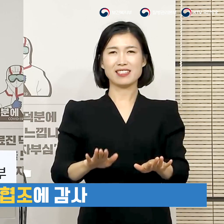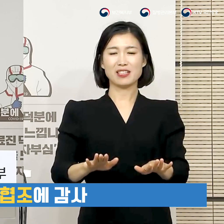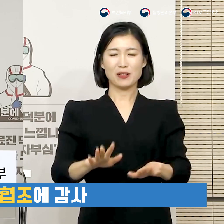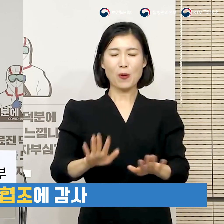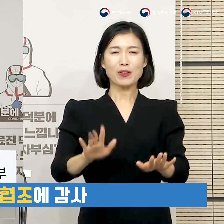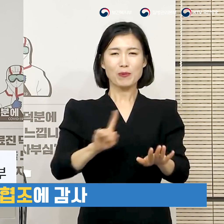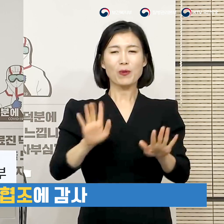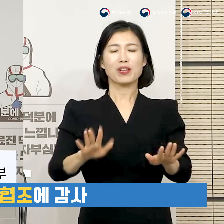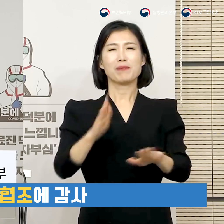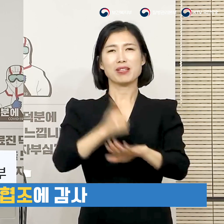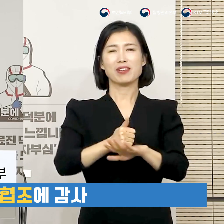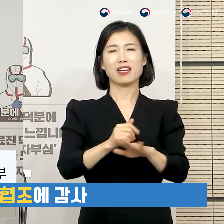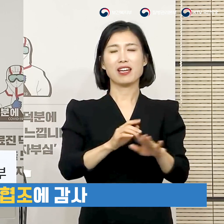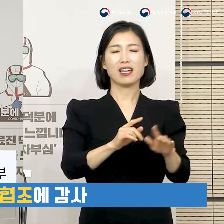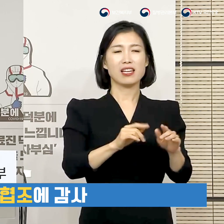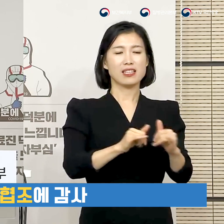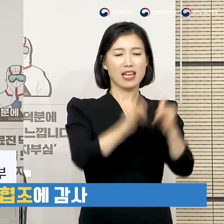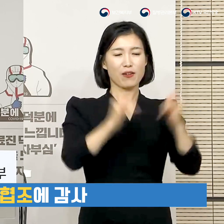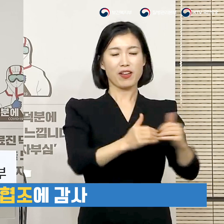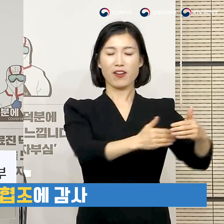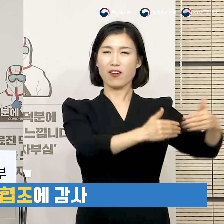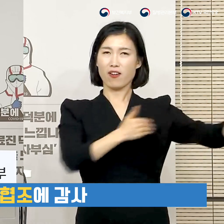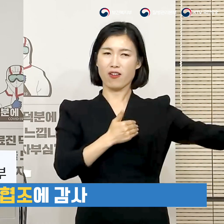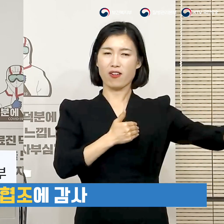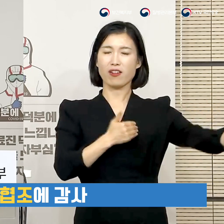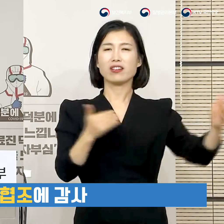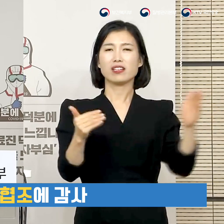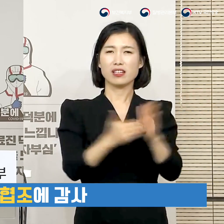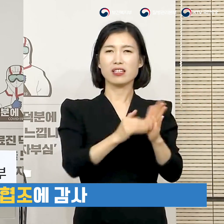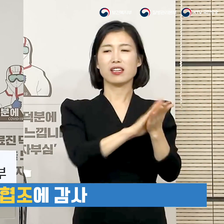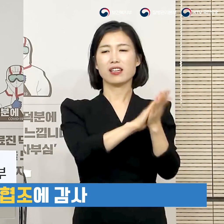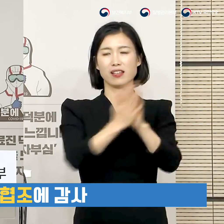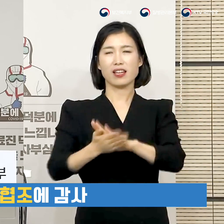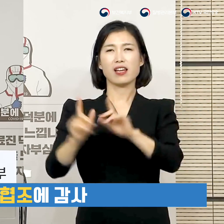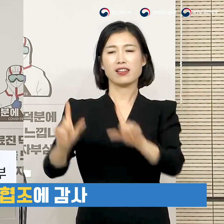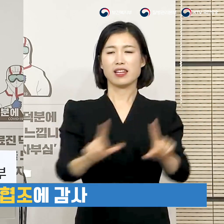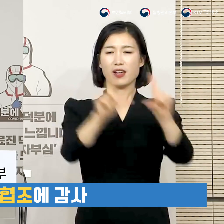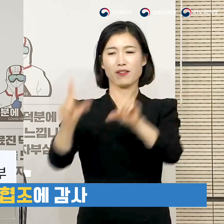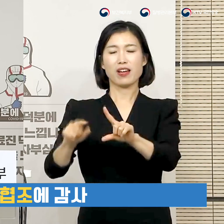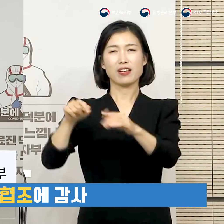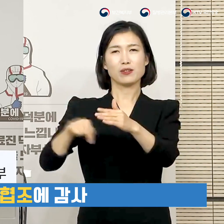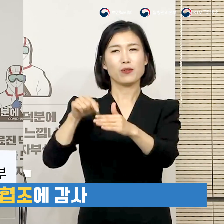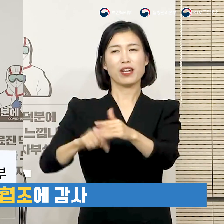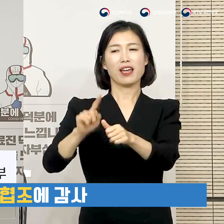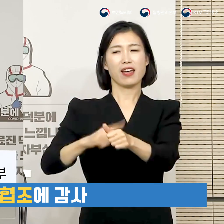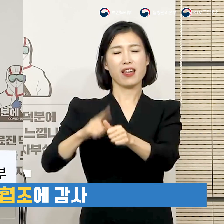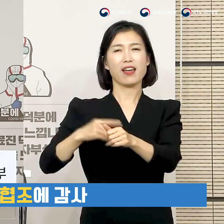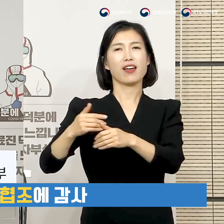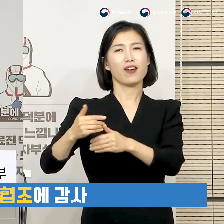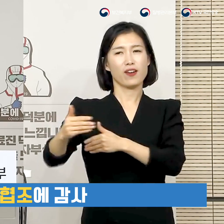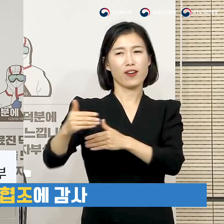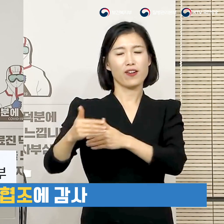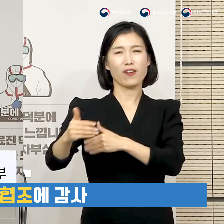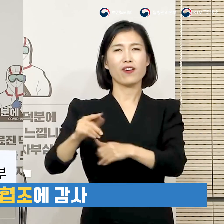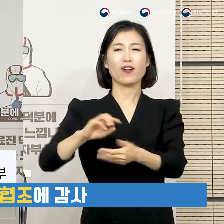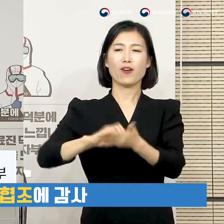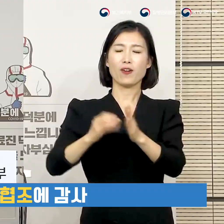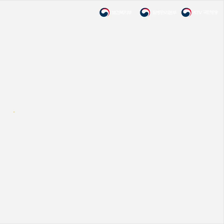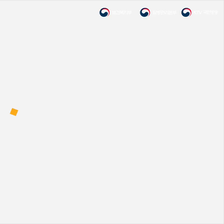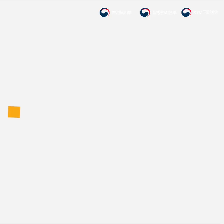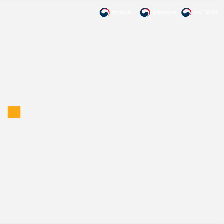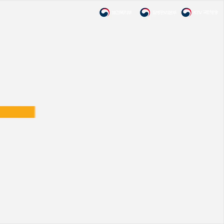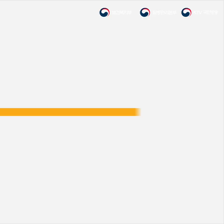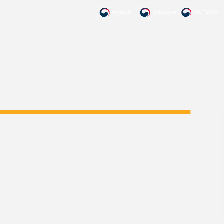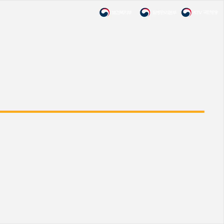해서 일상과 이제 방역이 조화가 되는 이런 생활 속의 거리두기 상황으로 만들어 주신 점에 대해서